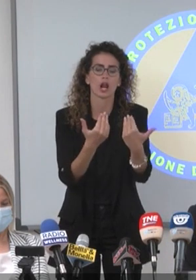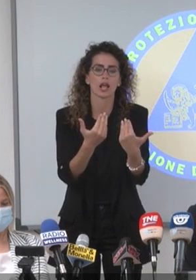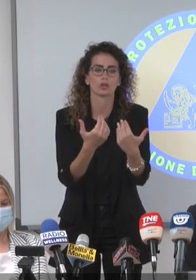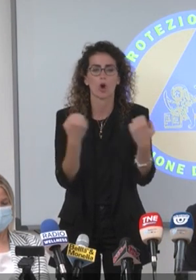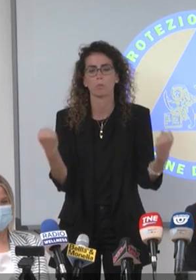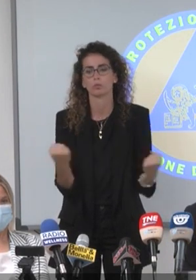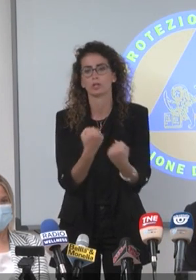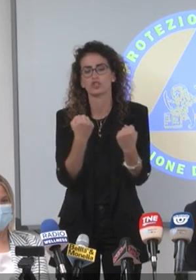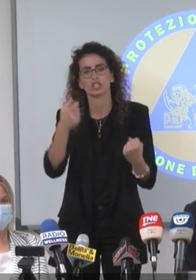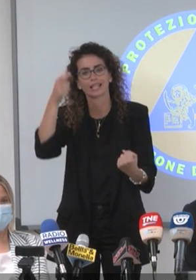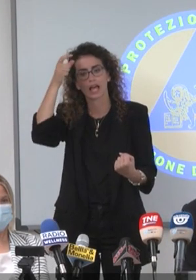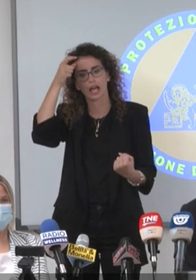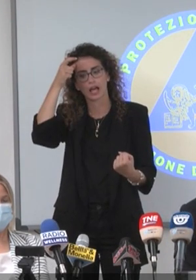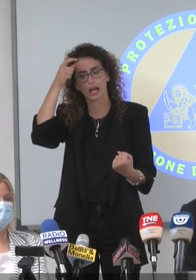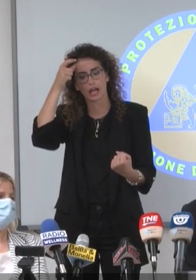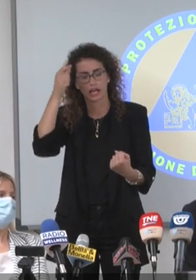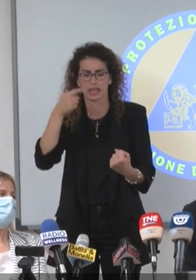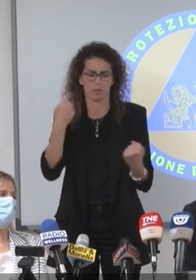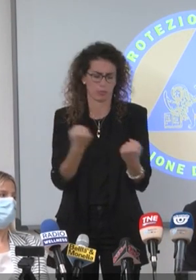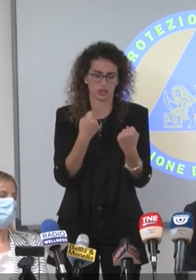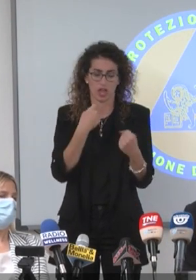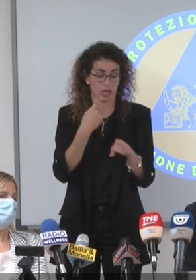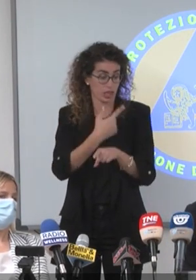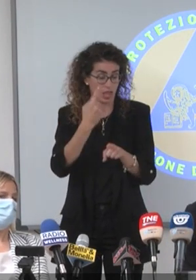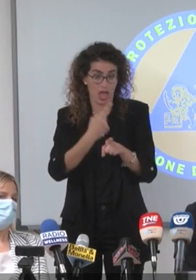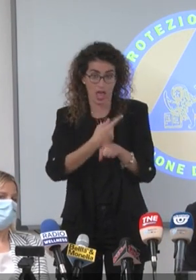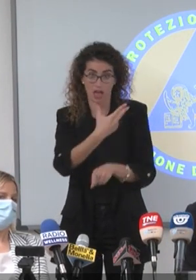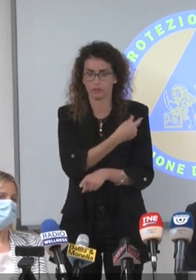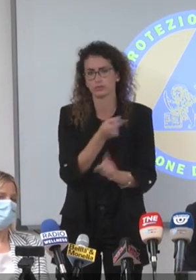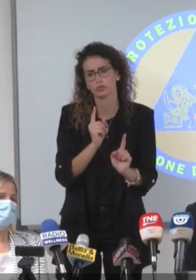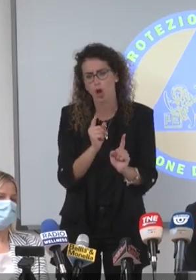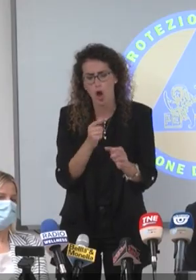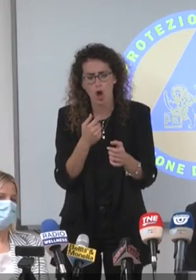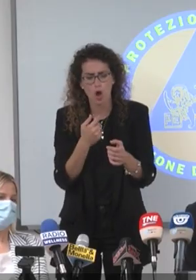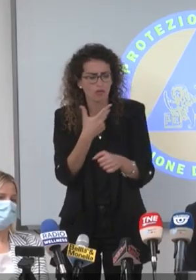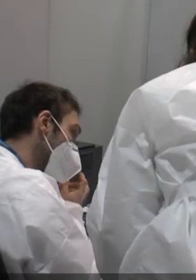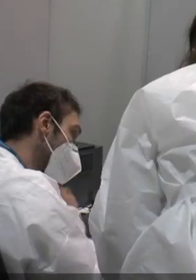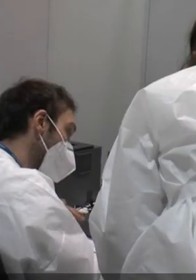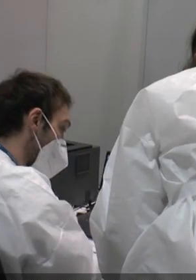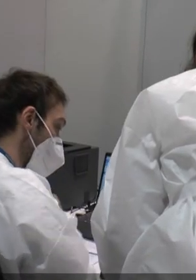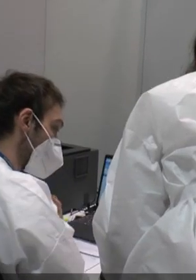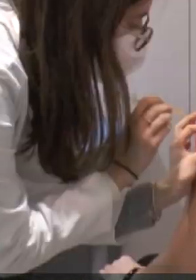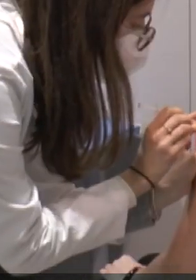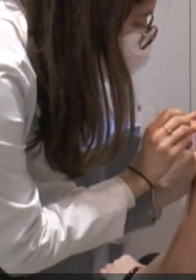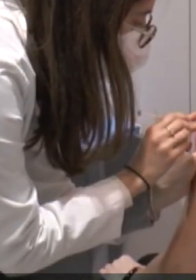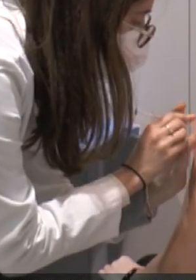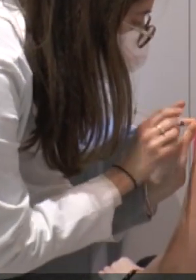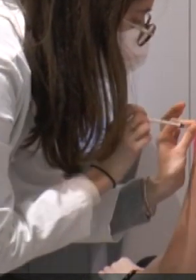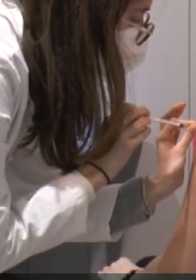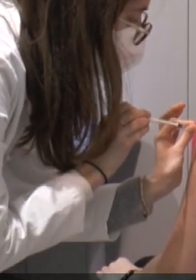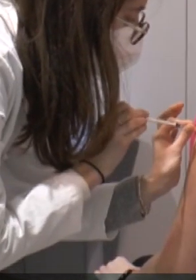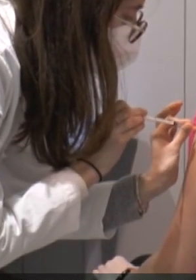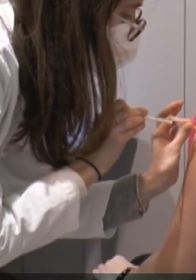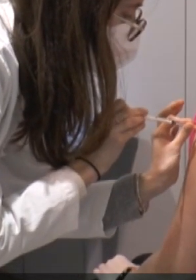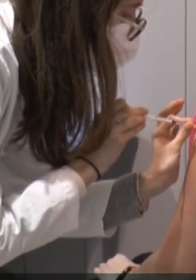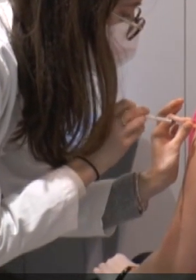vaccinarti, spiegare che cos'è il vaccino, poi ognuno in un ambito di volontarietà decide cosa fare. I cinque punti di proposta al Premier su